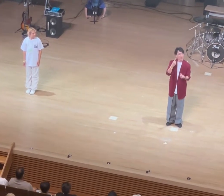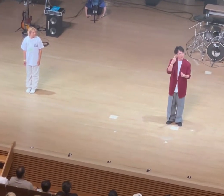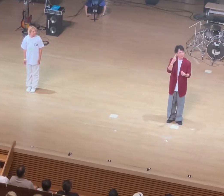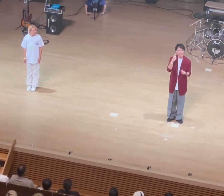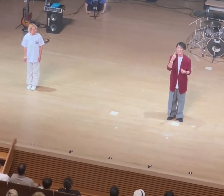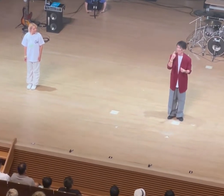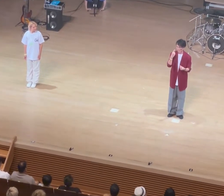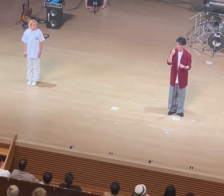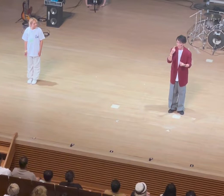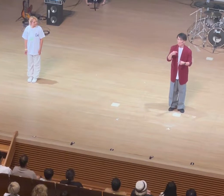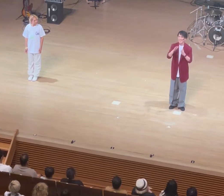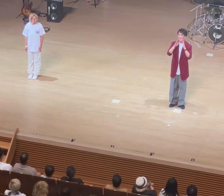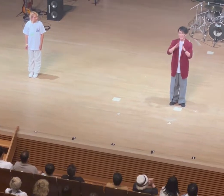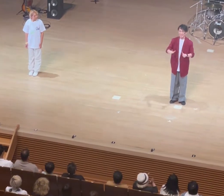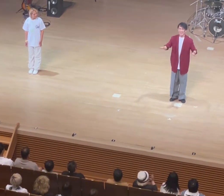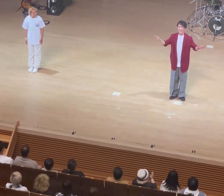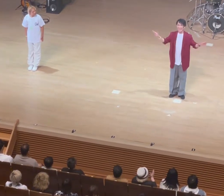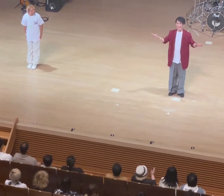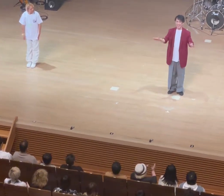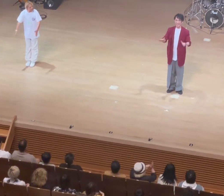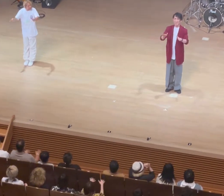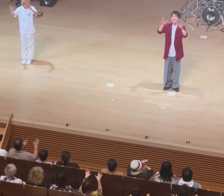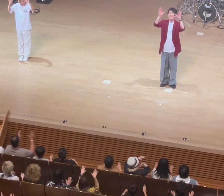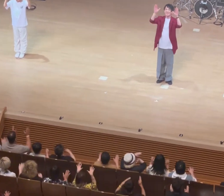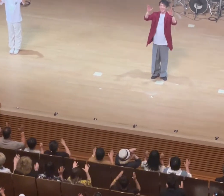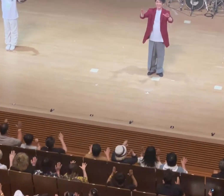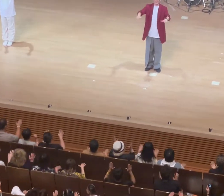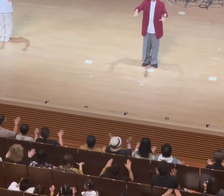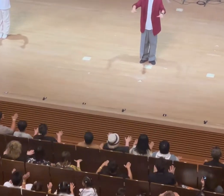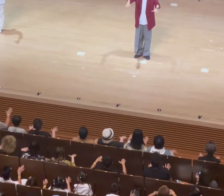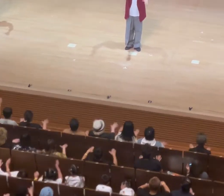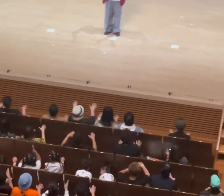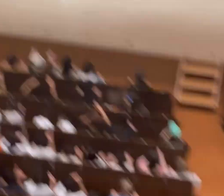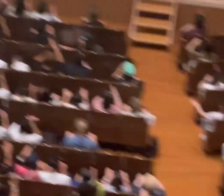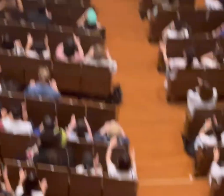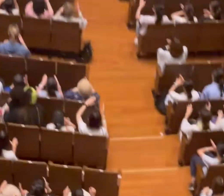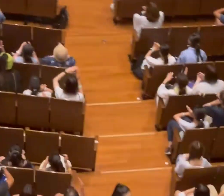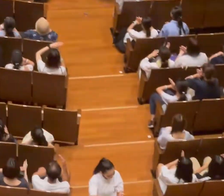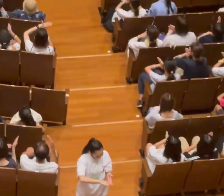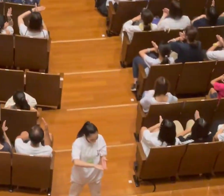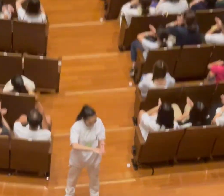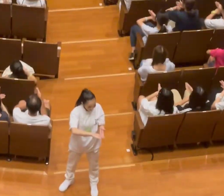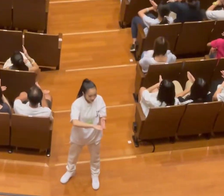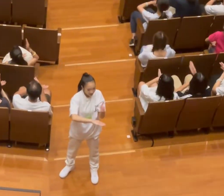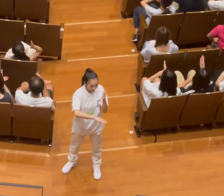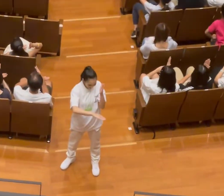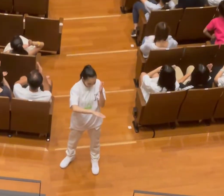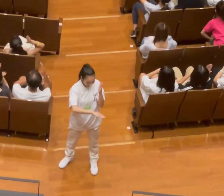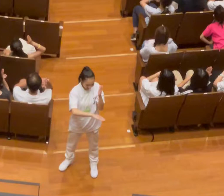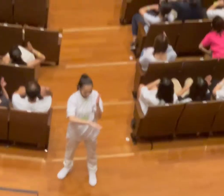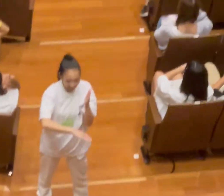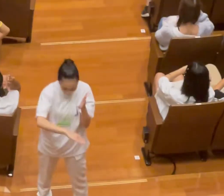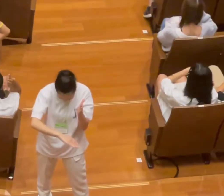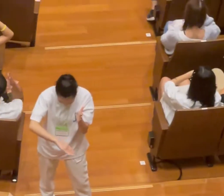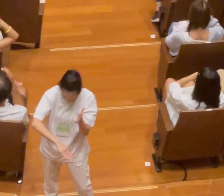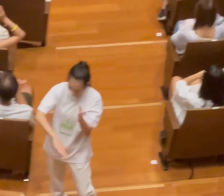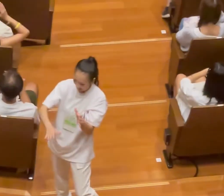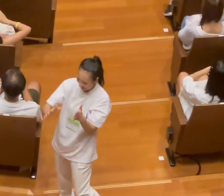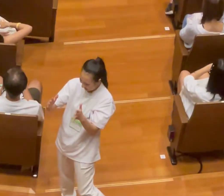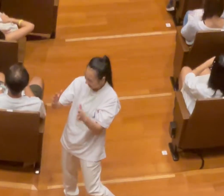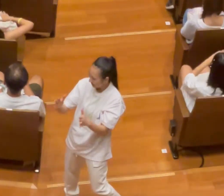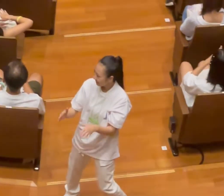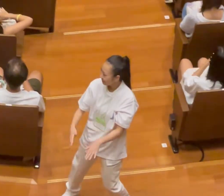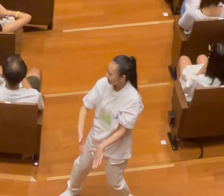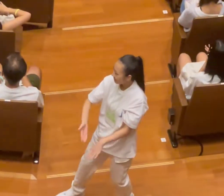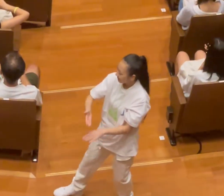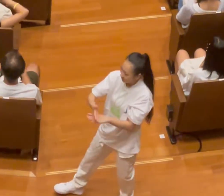りにしたいと思います。いきますよ、せーの、今日もありがとうございました。それではレ